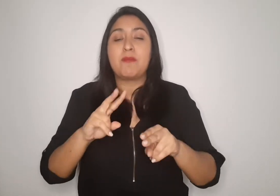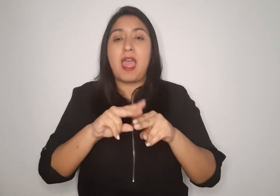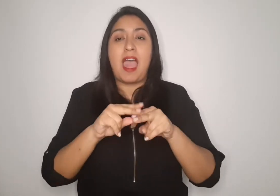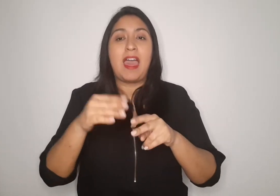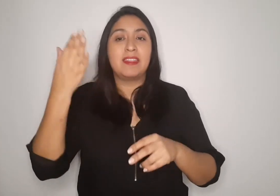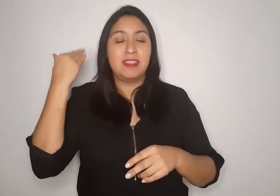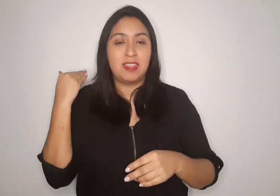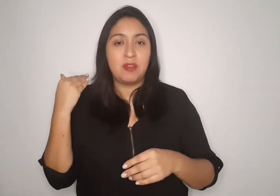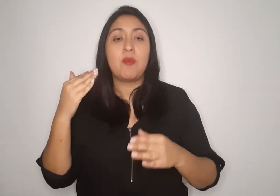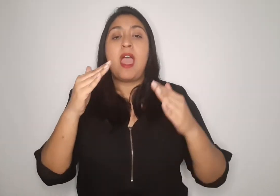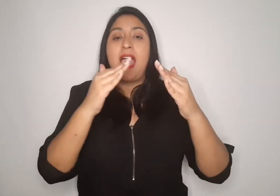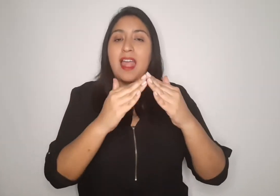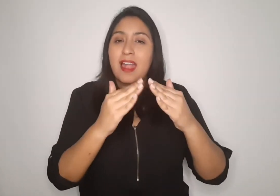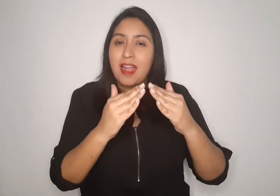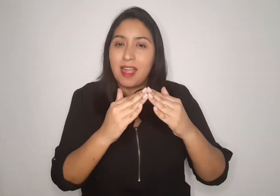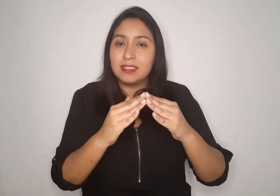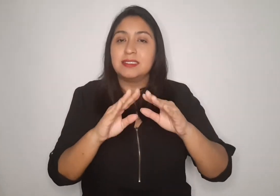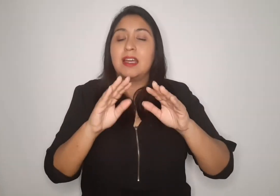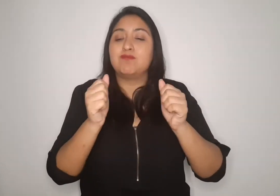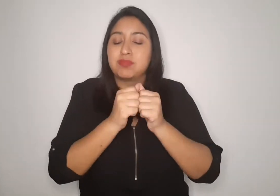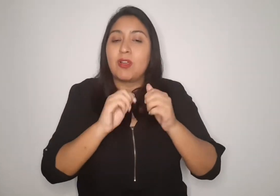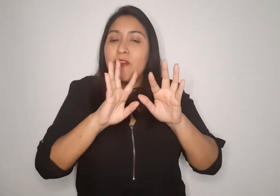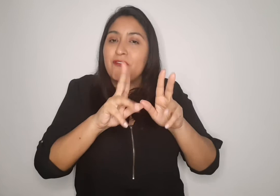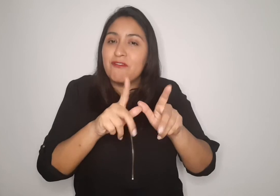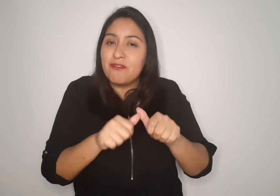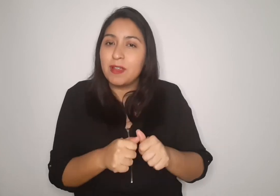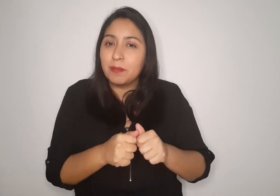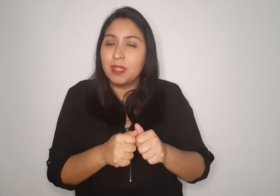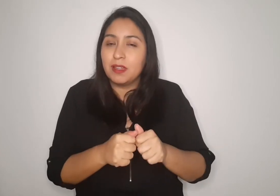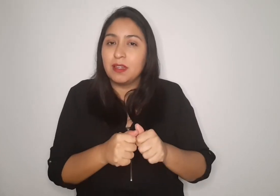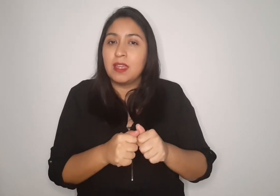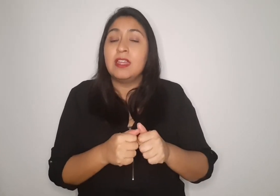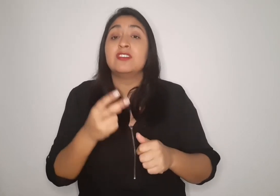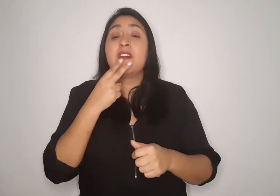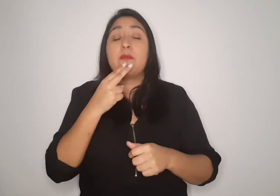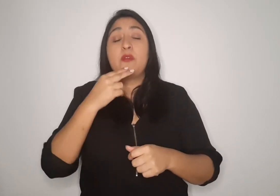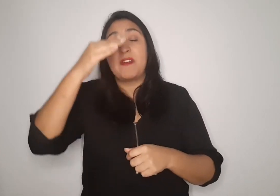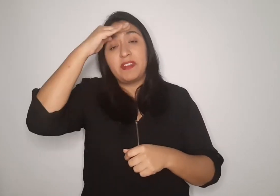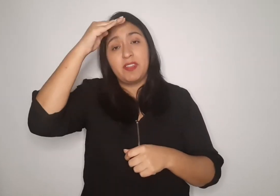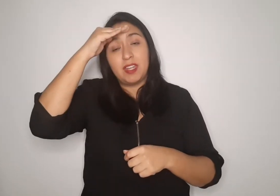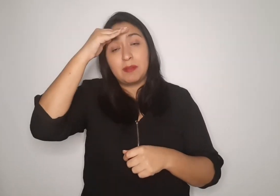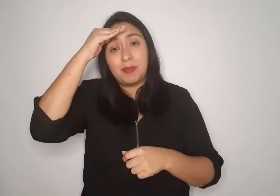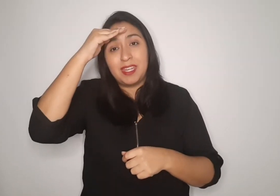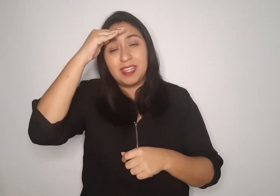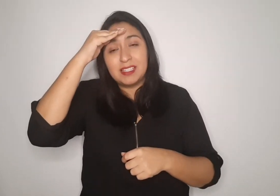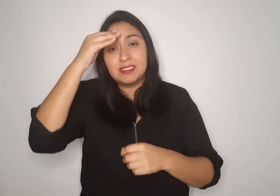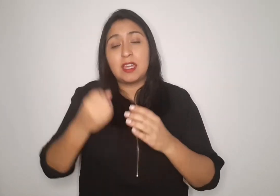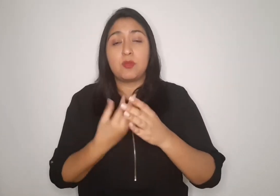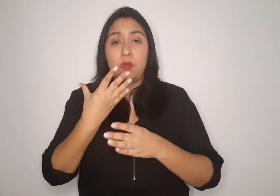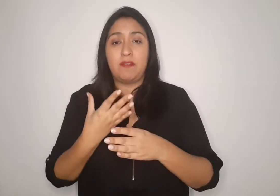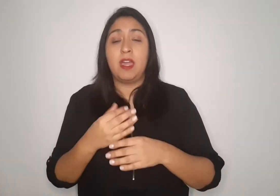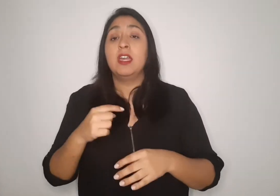casas, a modo familiar, ¿ya? Entonces vamos a vivir esa experiencia. Yo nunca la he vivido de esa manera y ahora va a ser